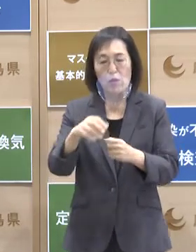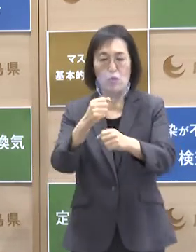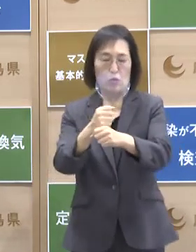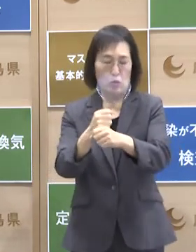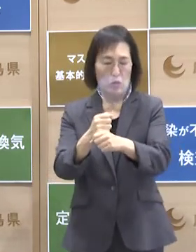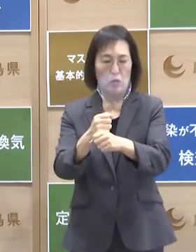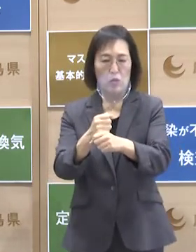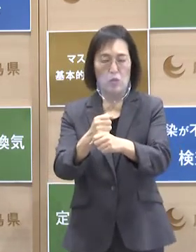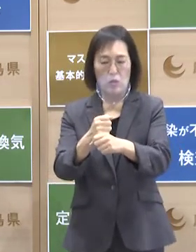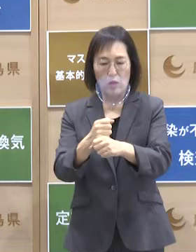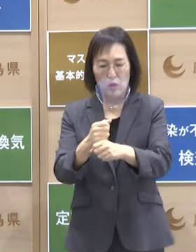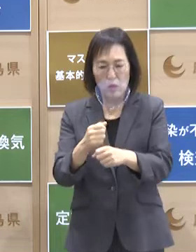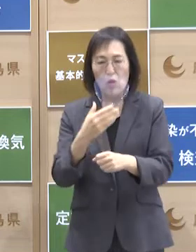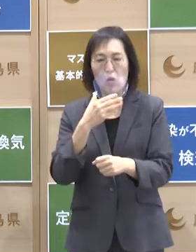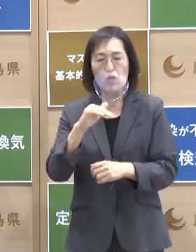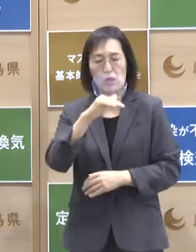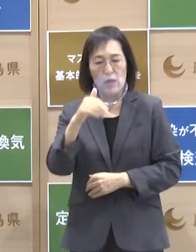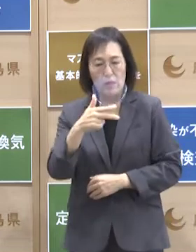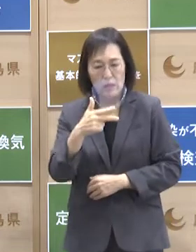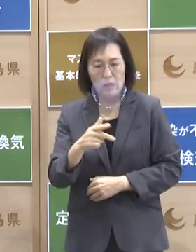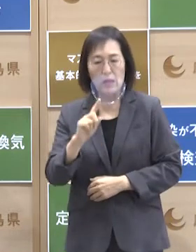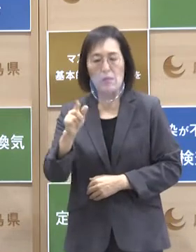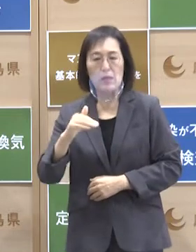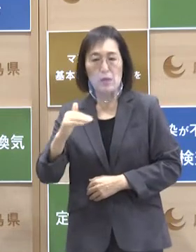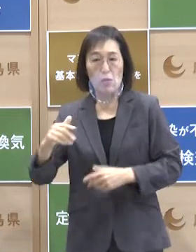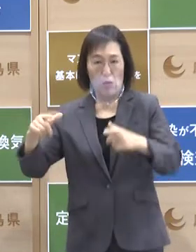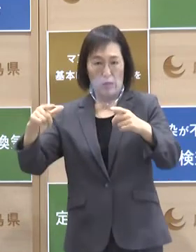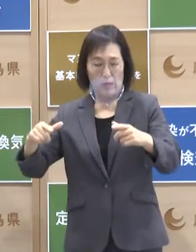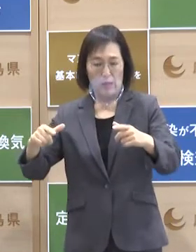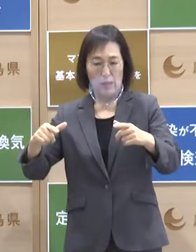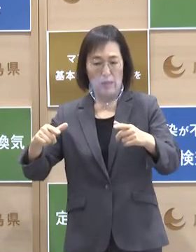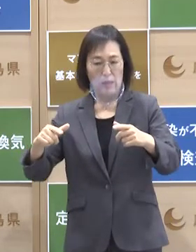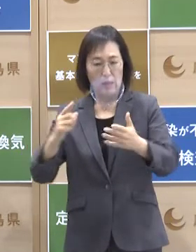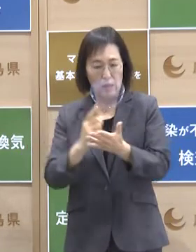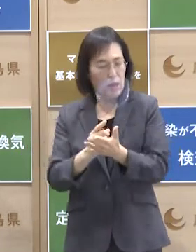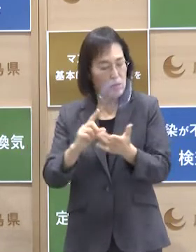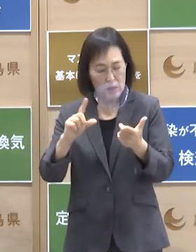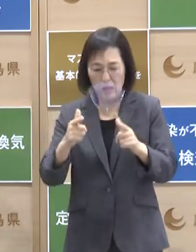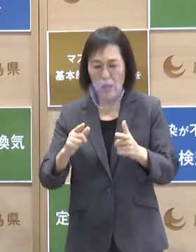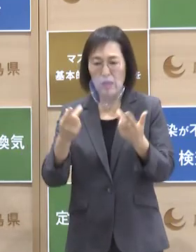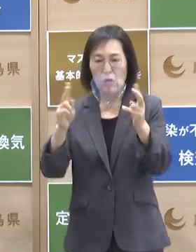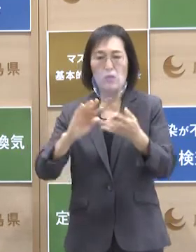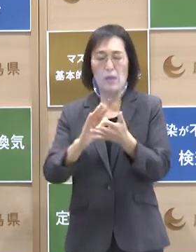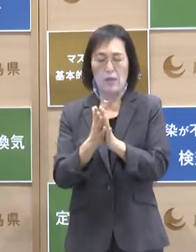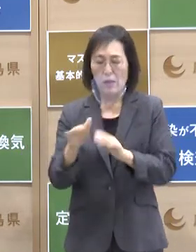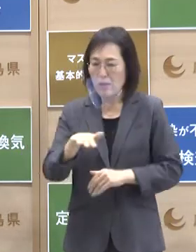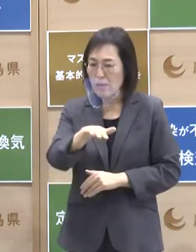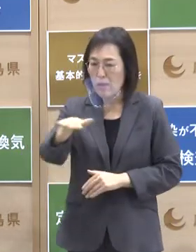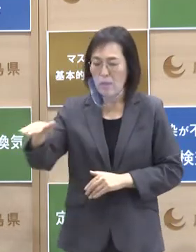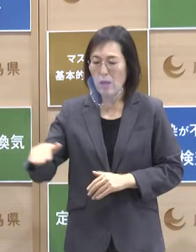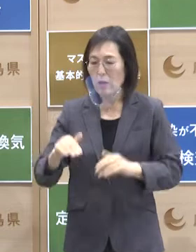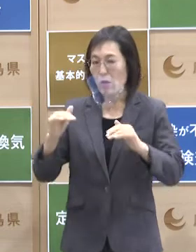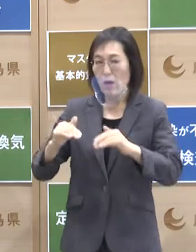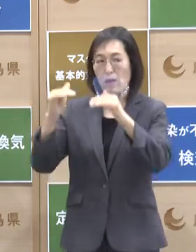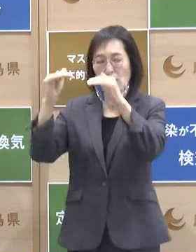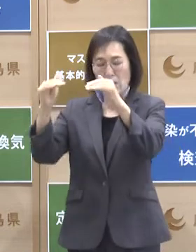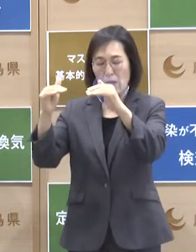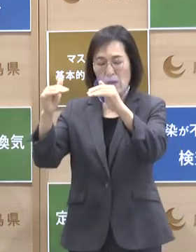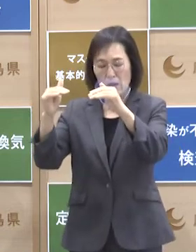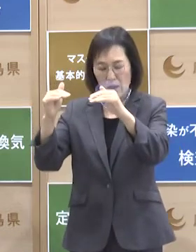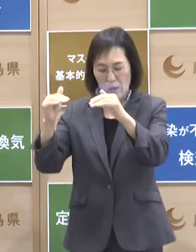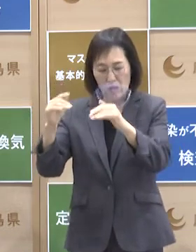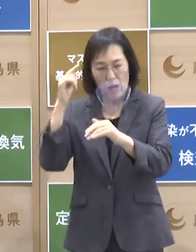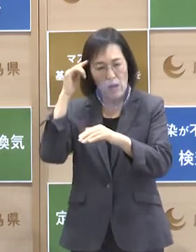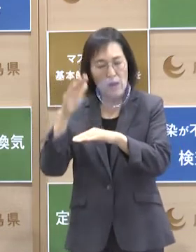は、福山市、それから備後県域はもちろんですけれども、県全体の発展にとっても大変重要だと考